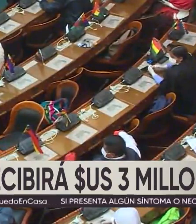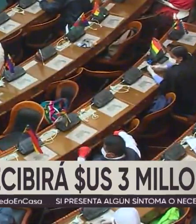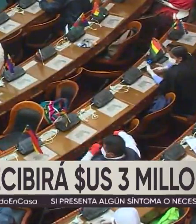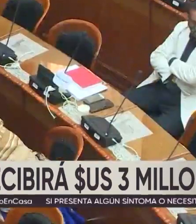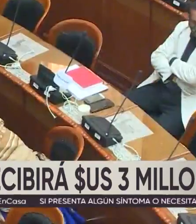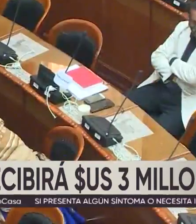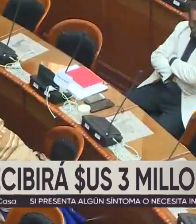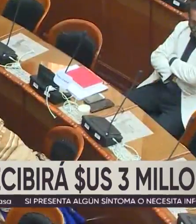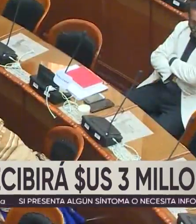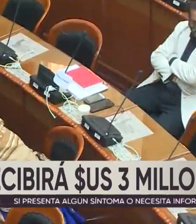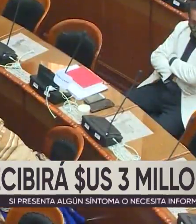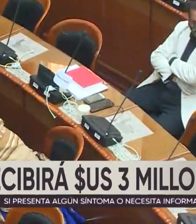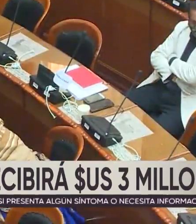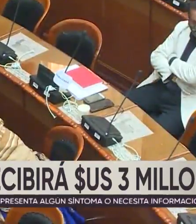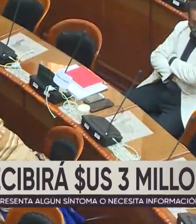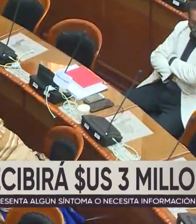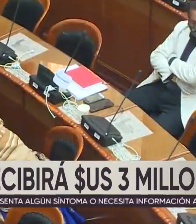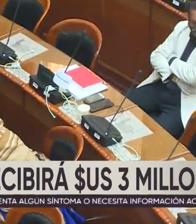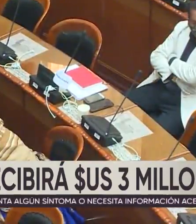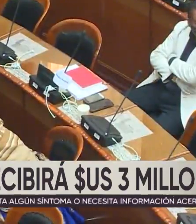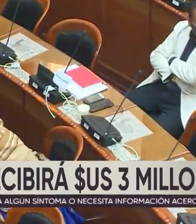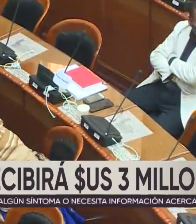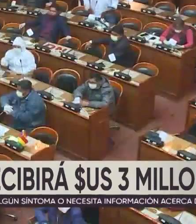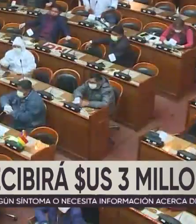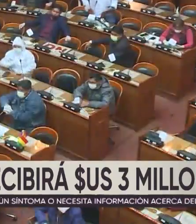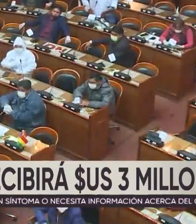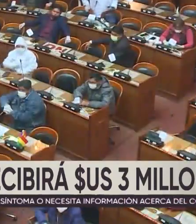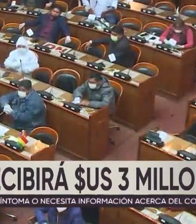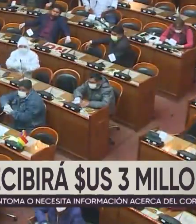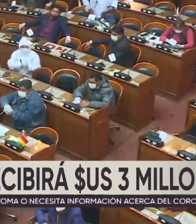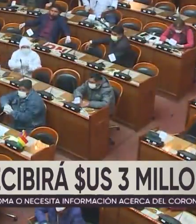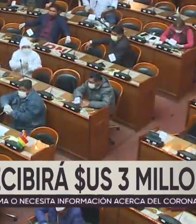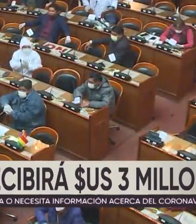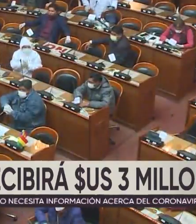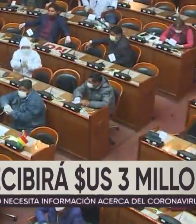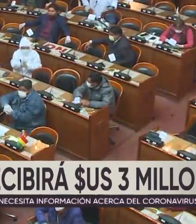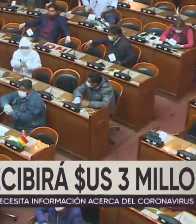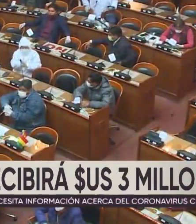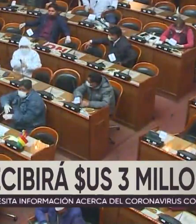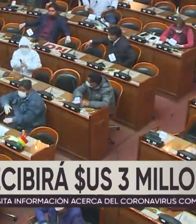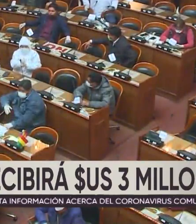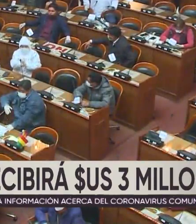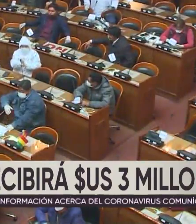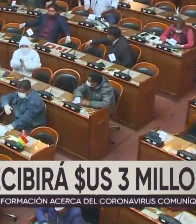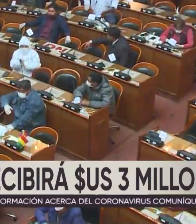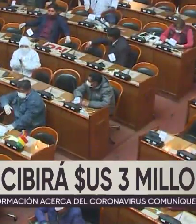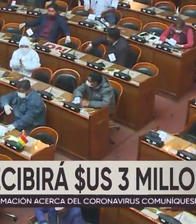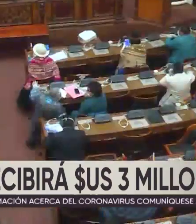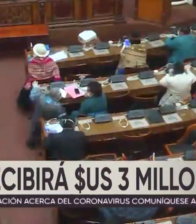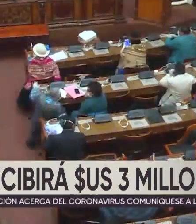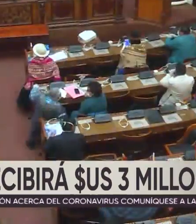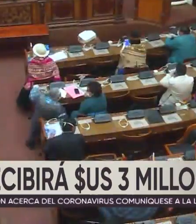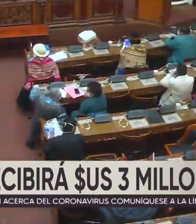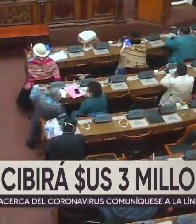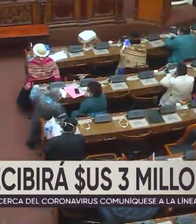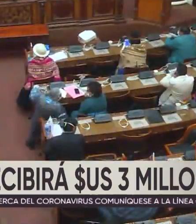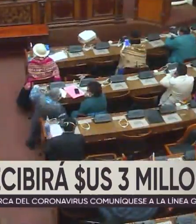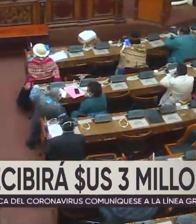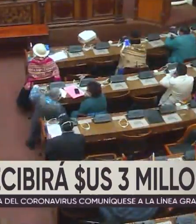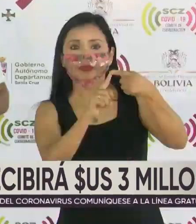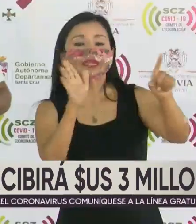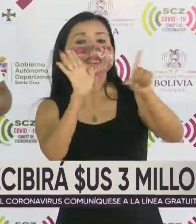es una ley temporal, pide la derogación de forma definitiva. Nosotros no estamos plenamente satisfechos, porque primero esta es